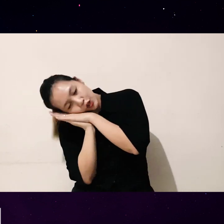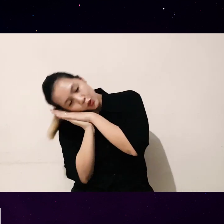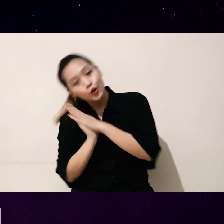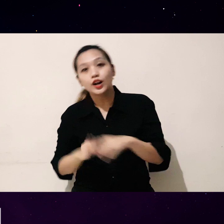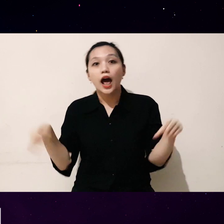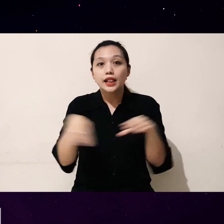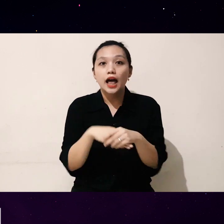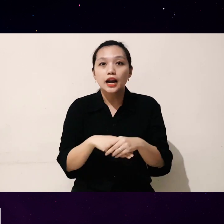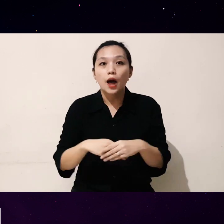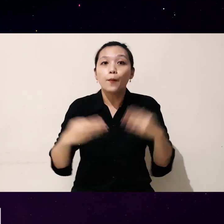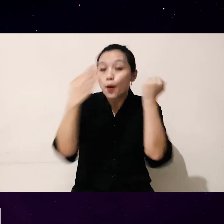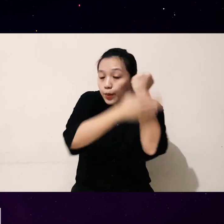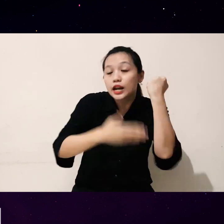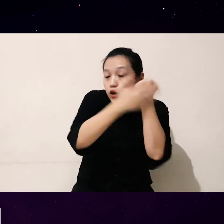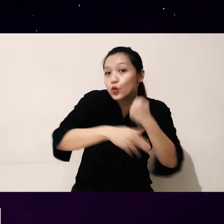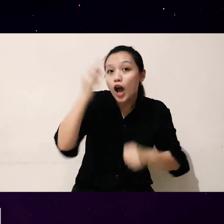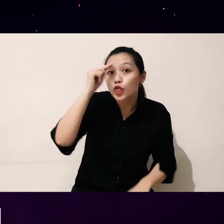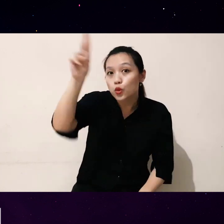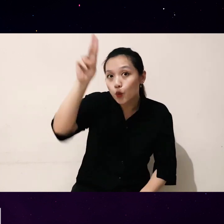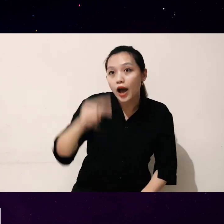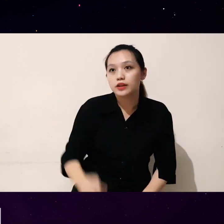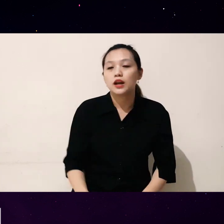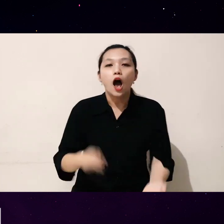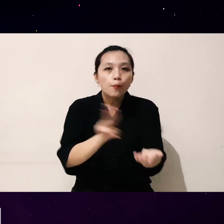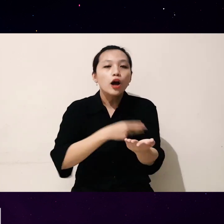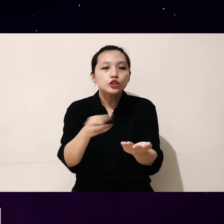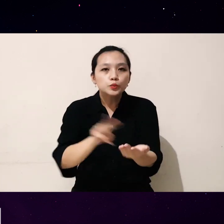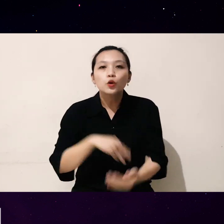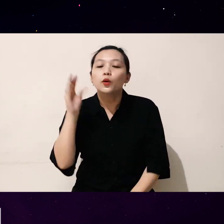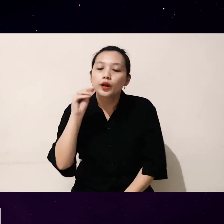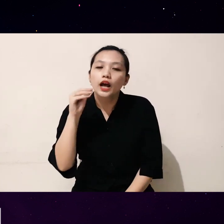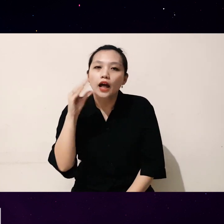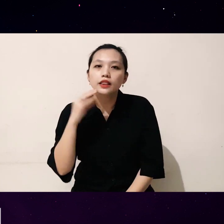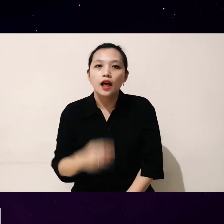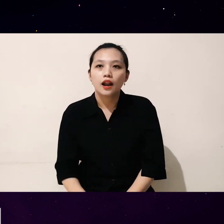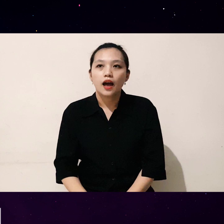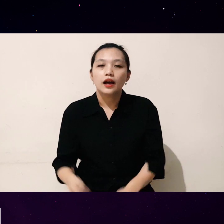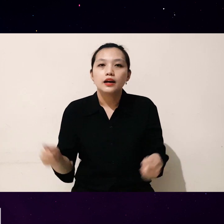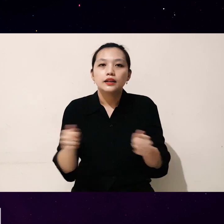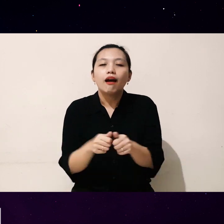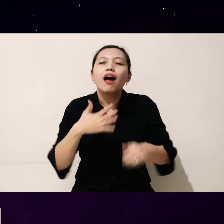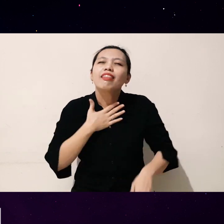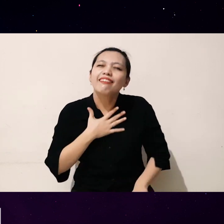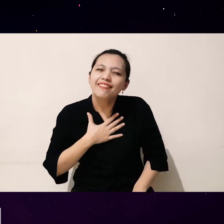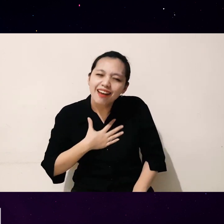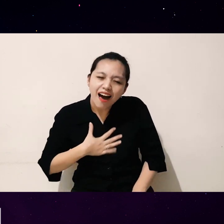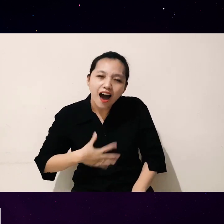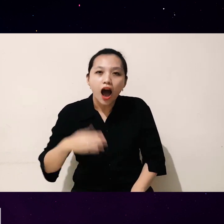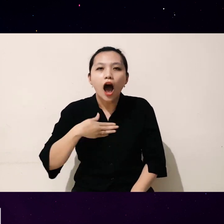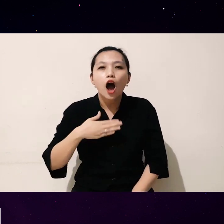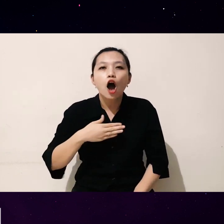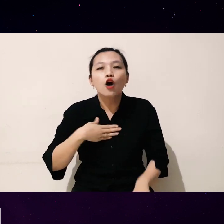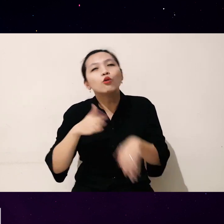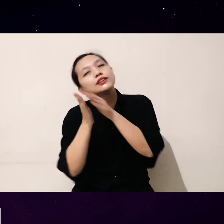perlindungan Tuhan. Di Mazmur pasal 4 ayat 8, Raja Daud berkata, dengan tentram, aku